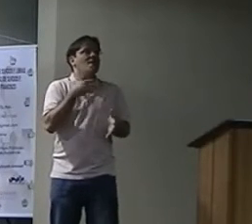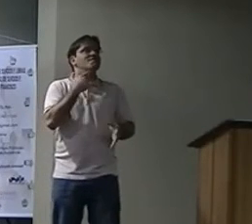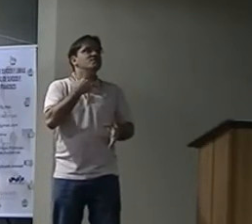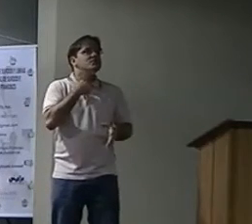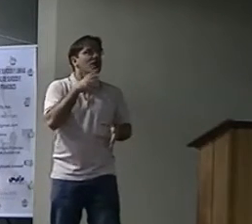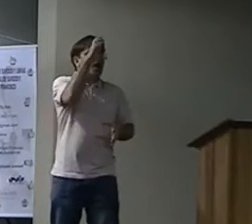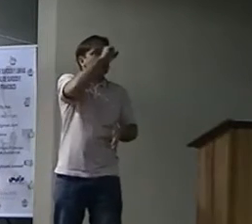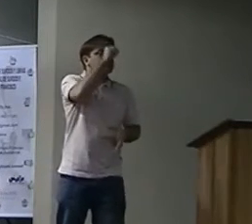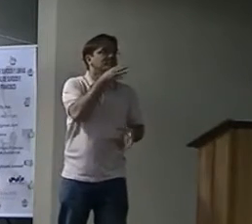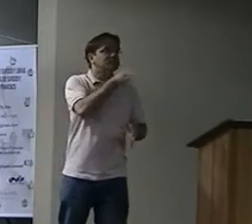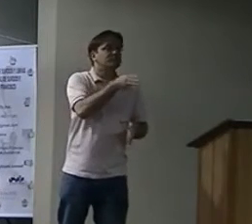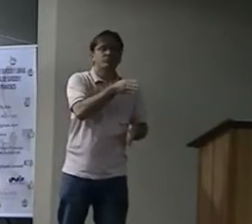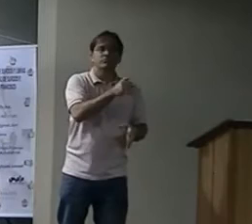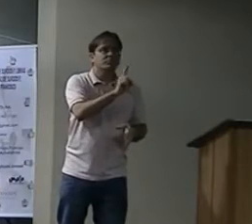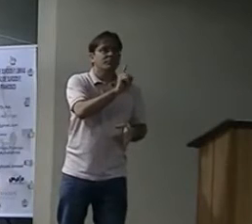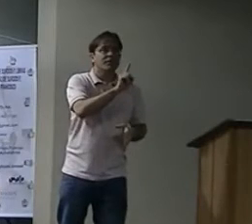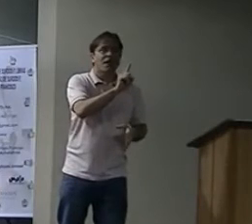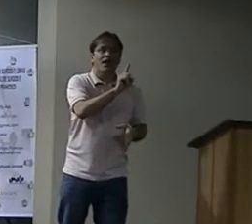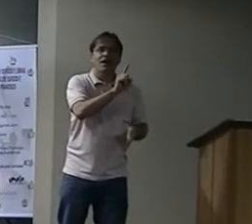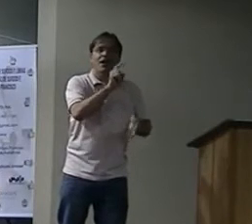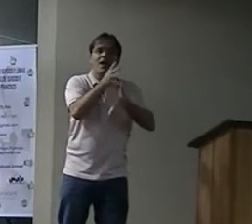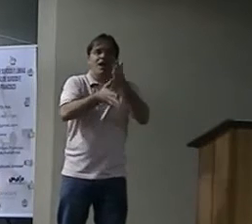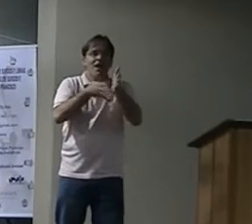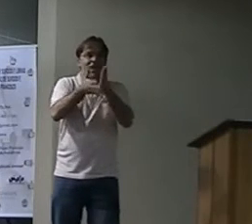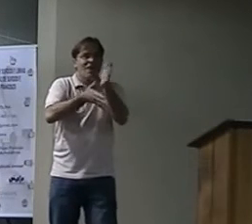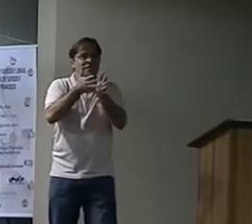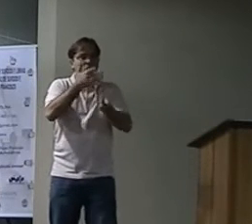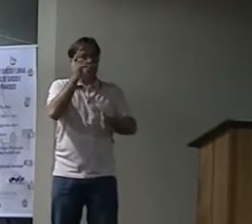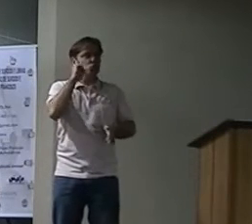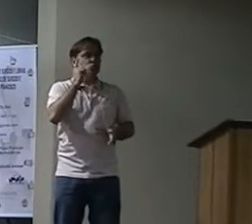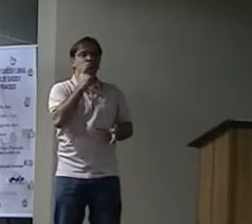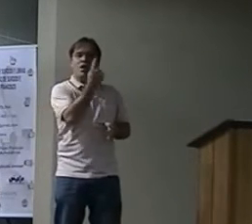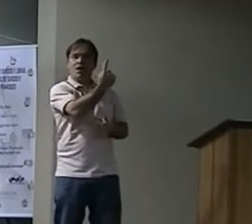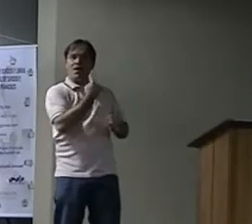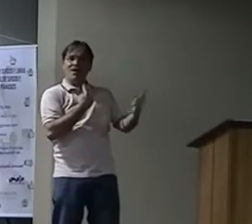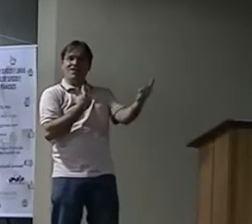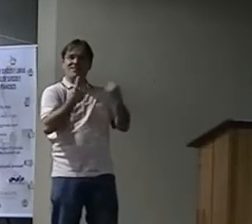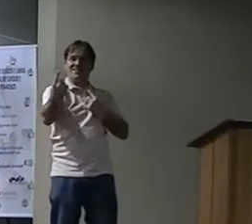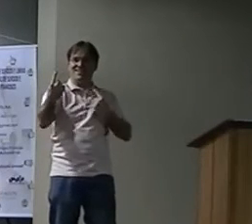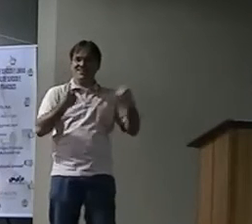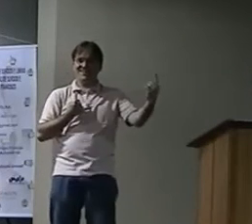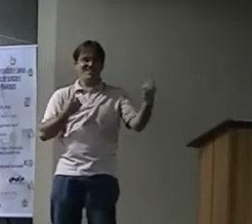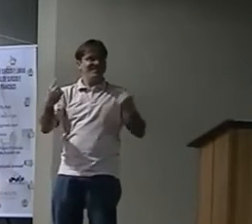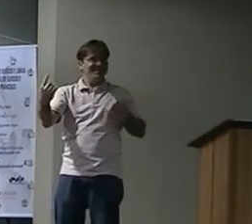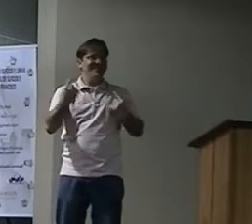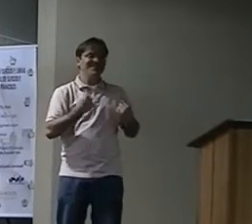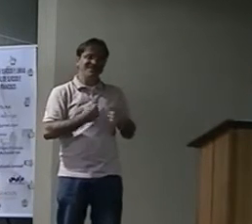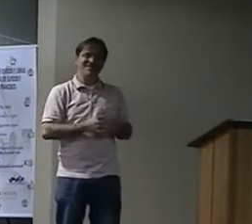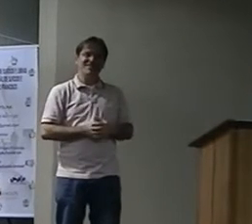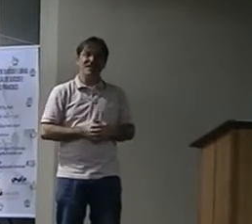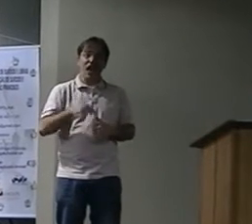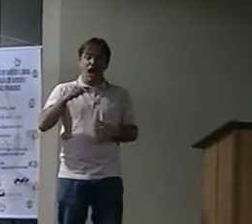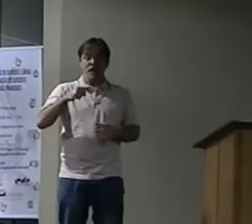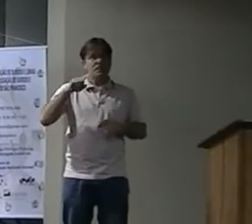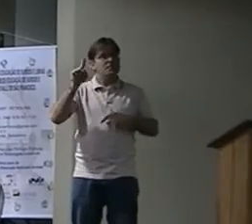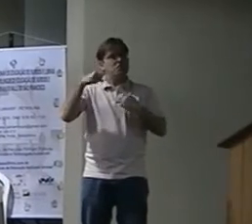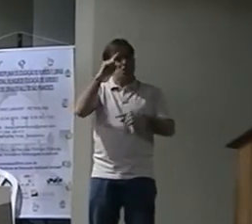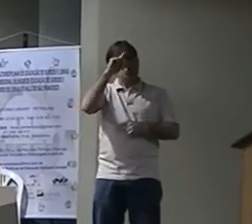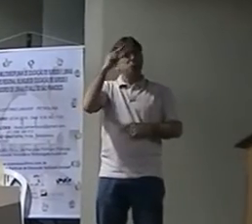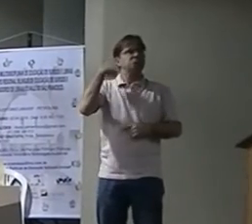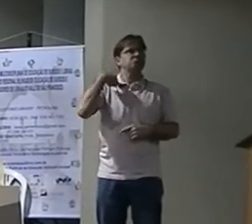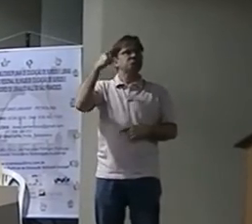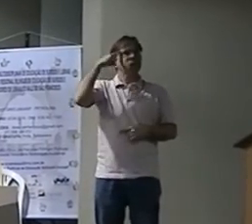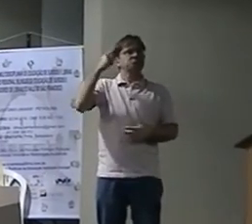disse, agora eu quero a alfabetização regular, né, na língua portuguesa. E aí ele disse, agora eu quero aprender Libras.